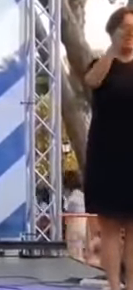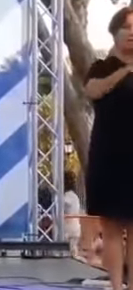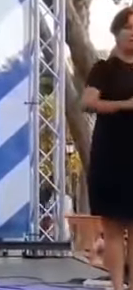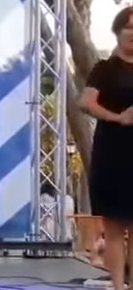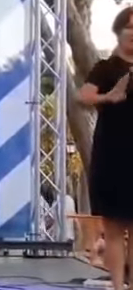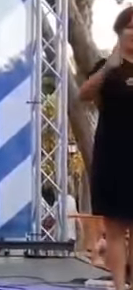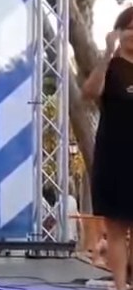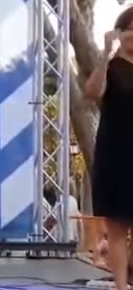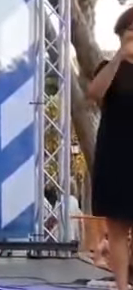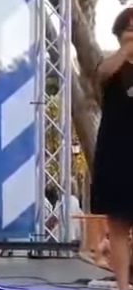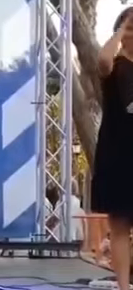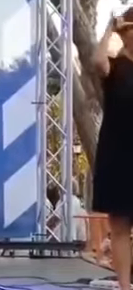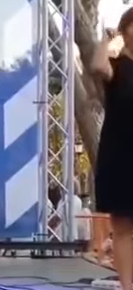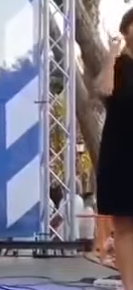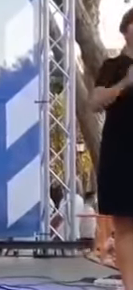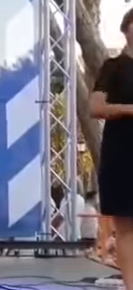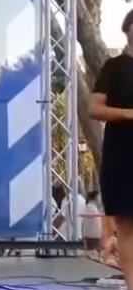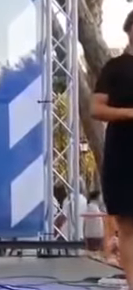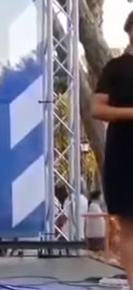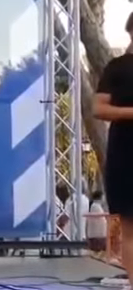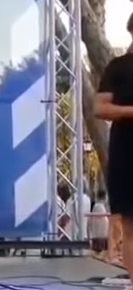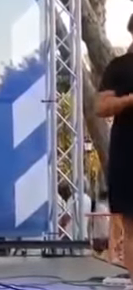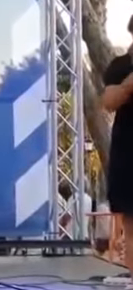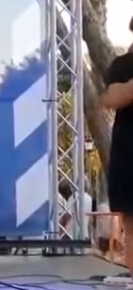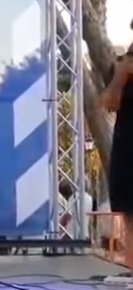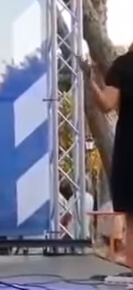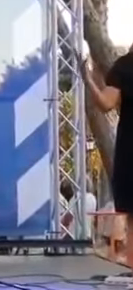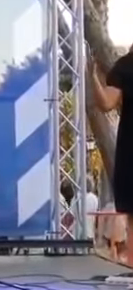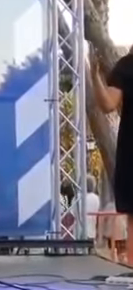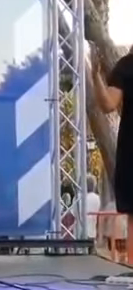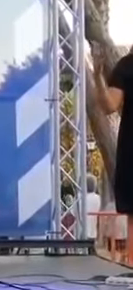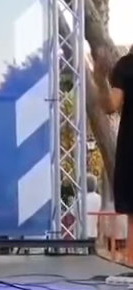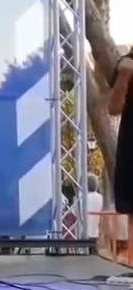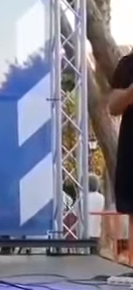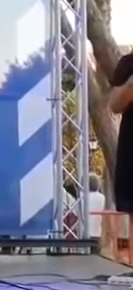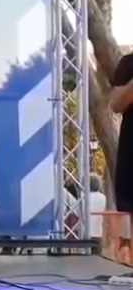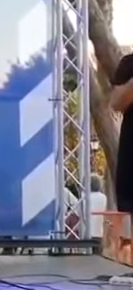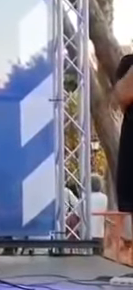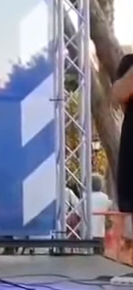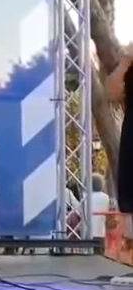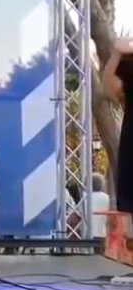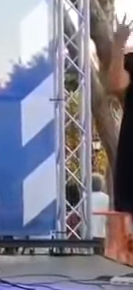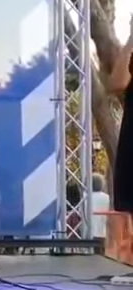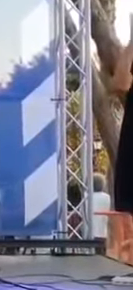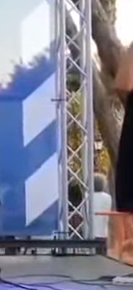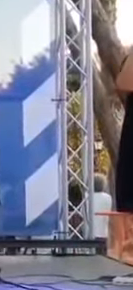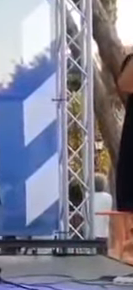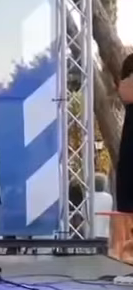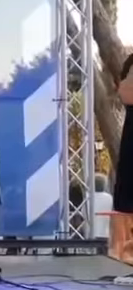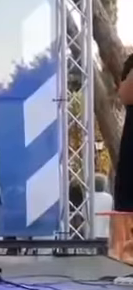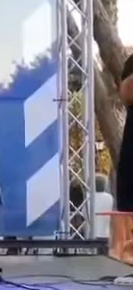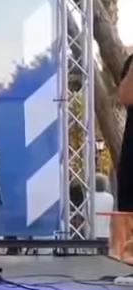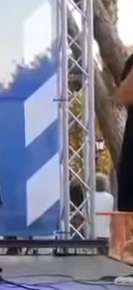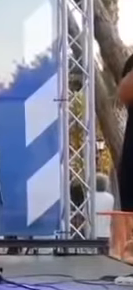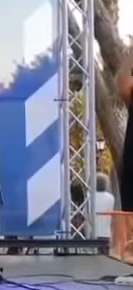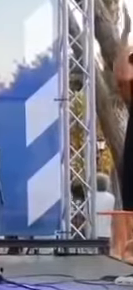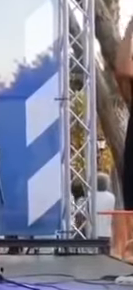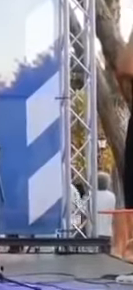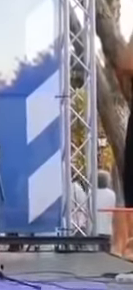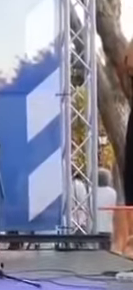Mezz'estate e con grande afflato facciamo un grandissimo